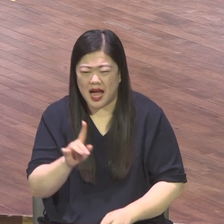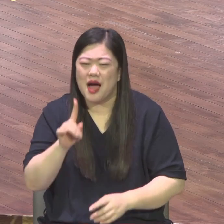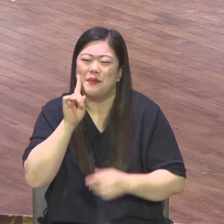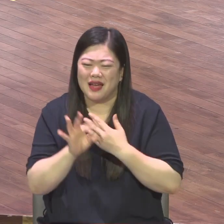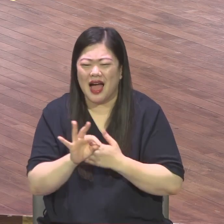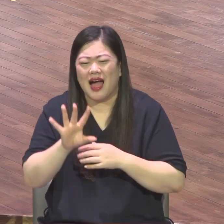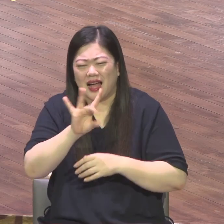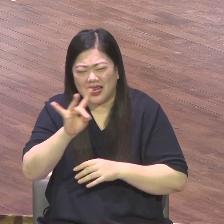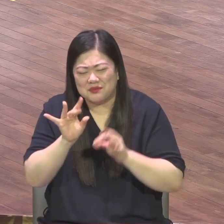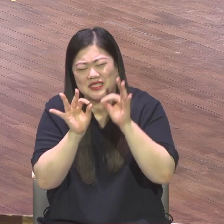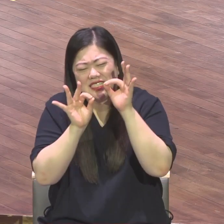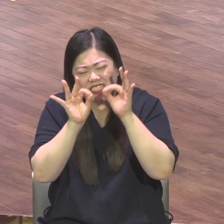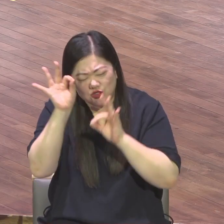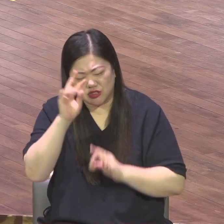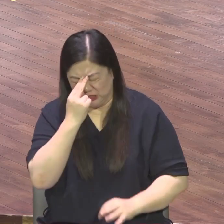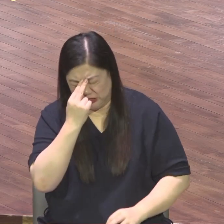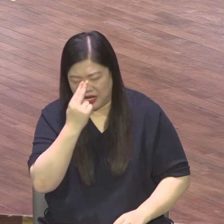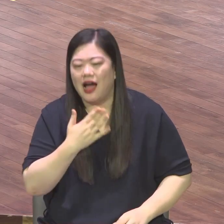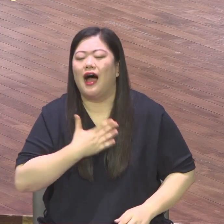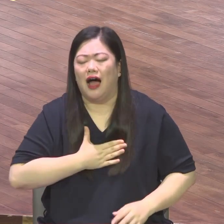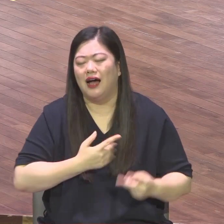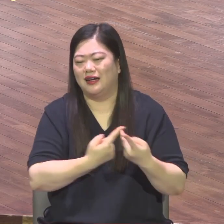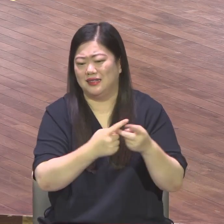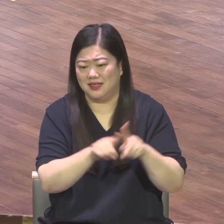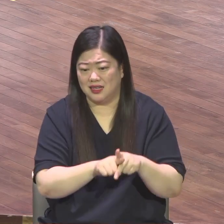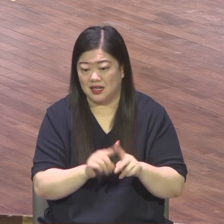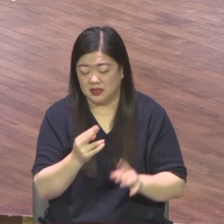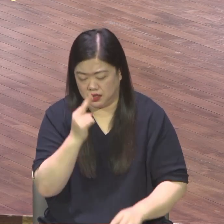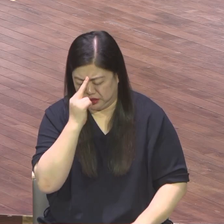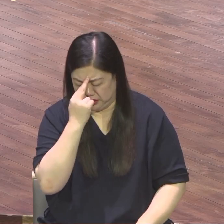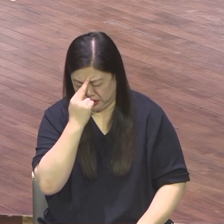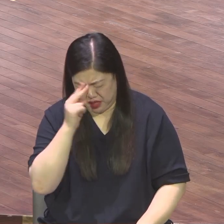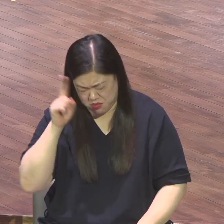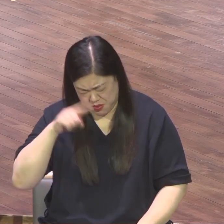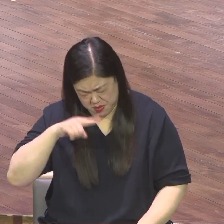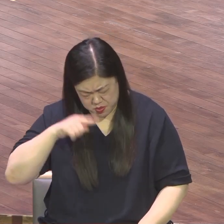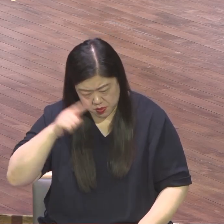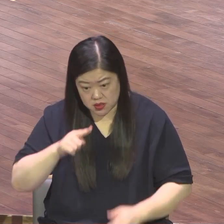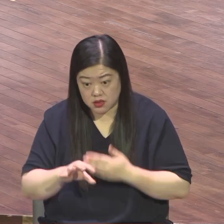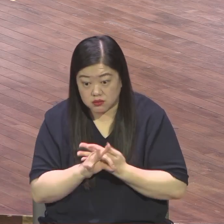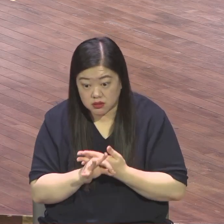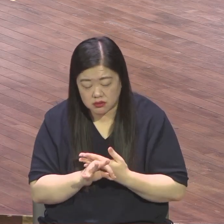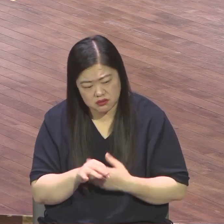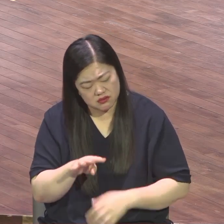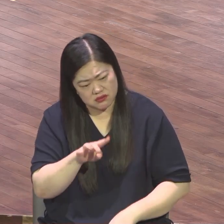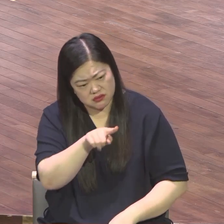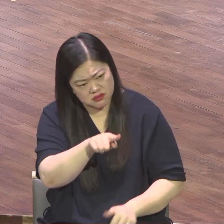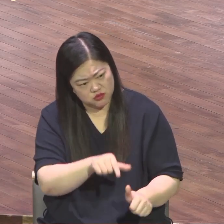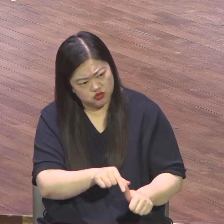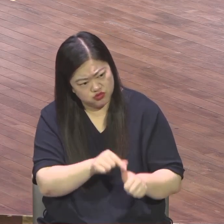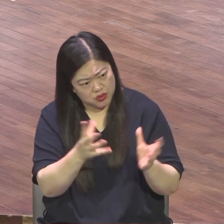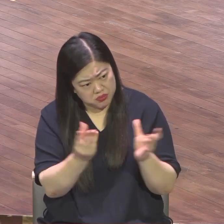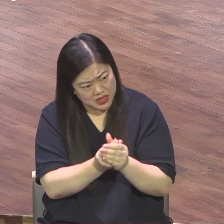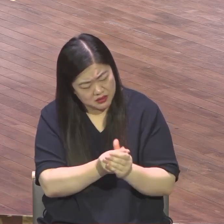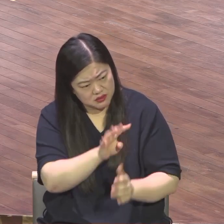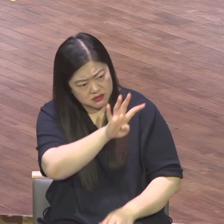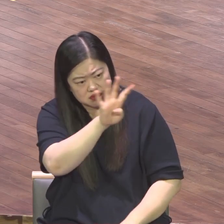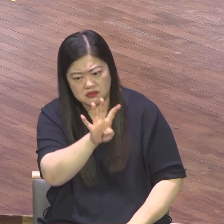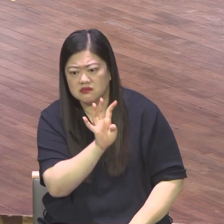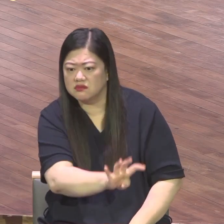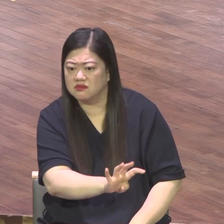번씩 하면 실수로 보여주는데 1년 내내 한다. 그 사람은 심각하지요. 사람만 만나면 매 부정적인